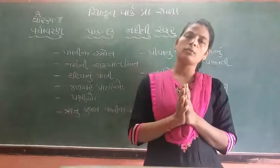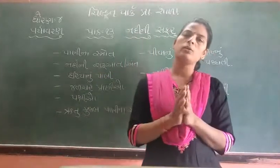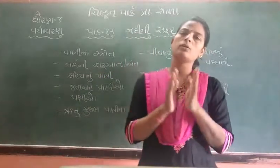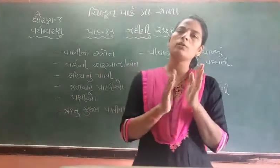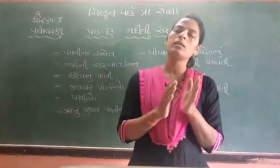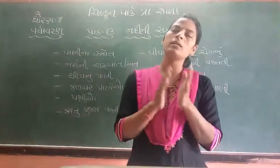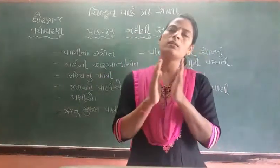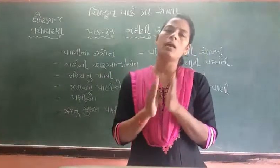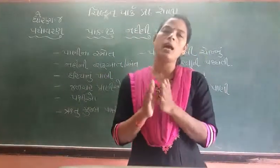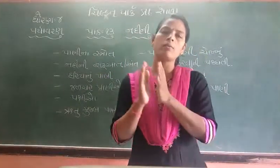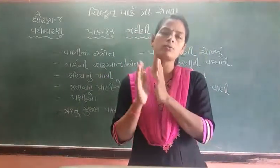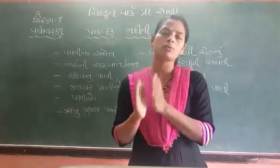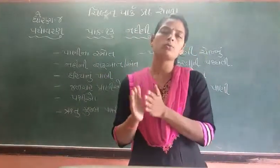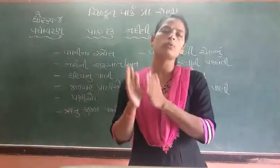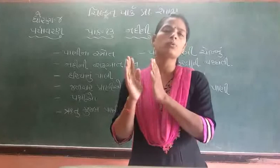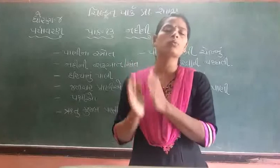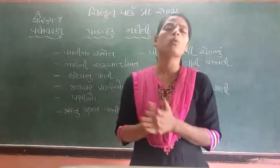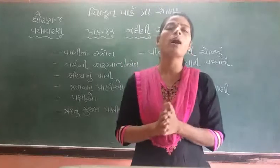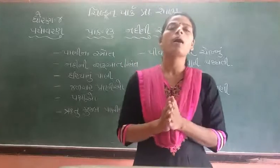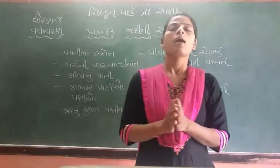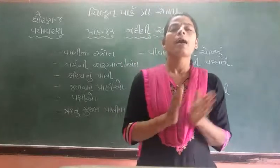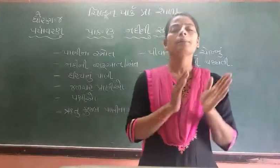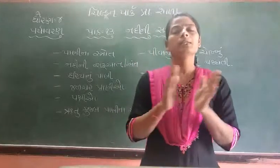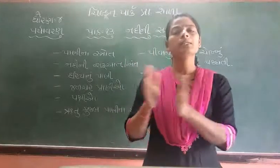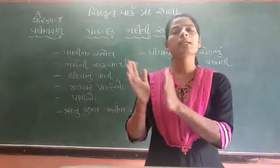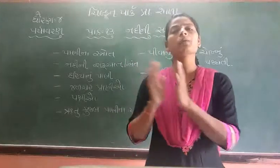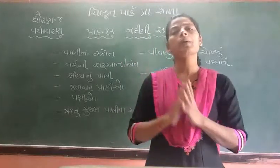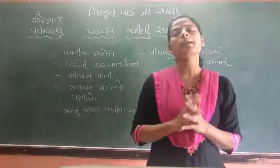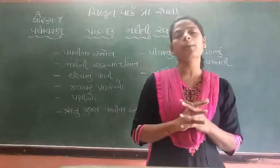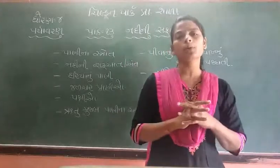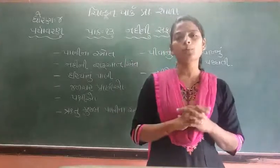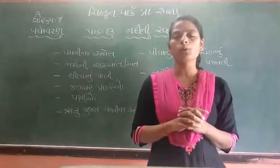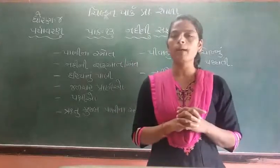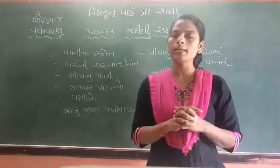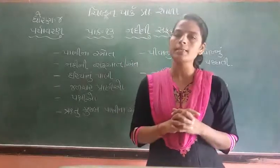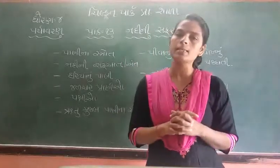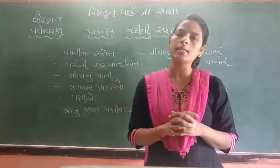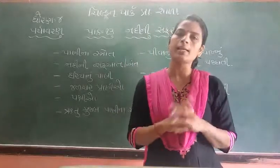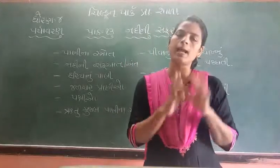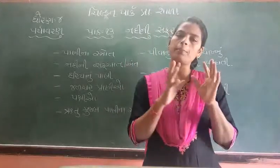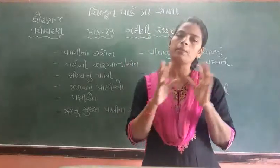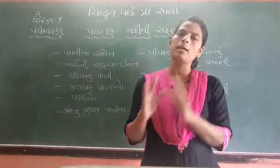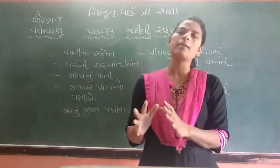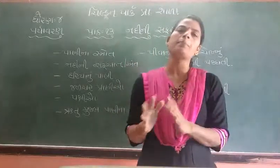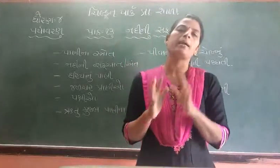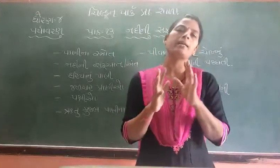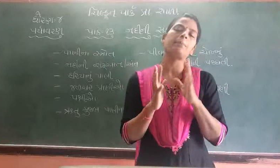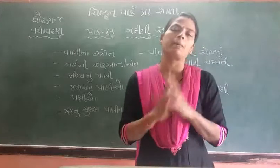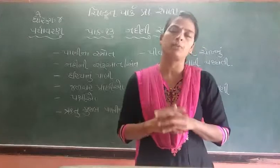अंदर नदी, तळाव, सरोवर, कूवा आ बधी जग्यानुं पाणी आपणे उपयोगमां लईए छीए एटले आ बधाने पाणीना प्राप्ति